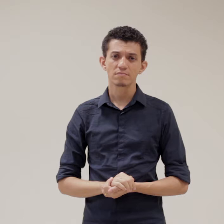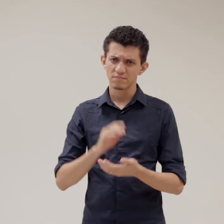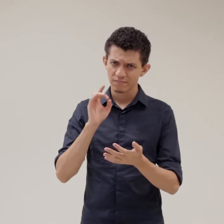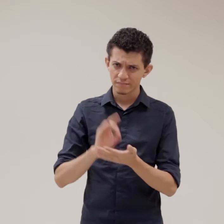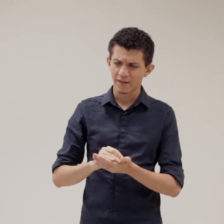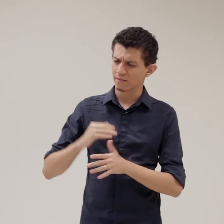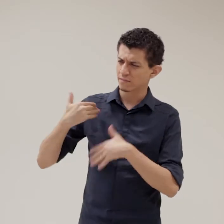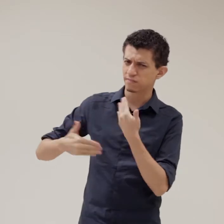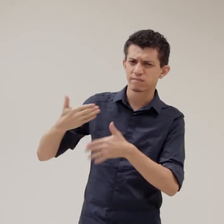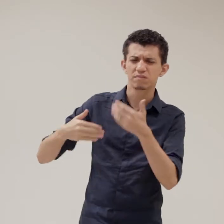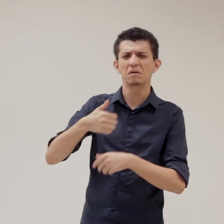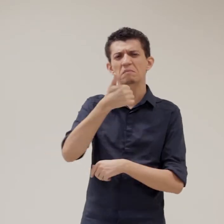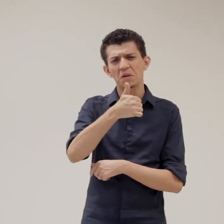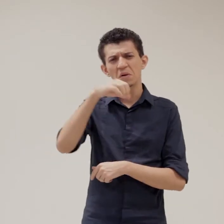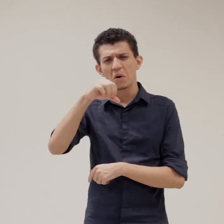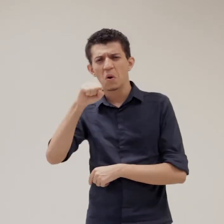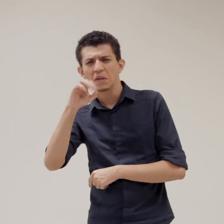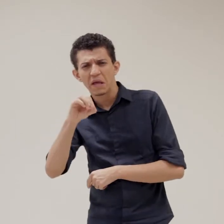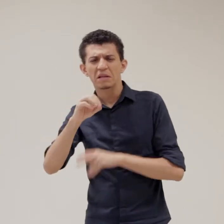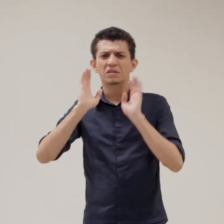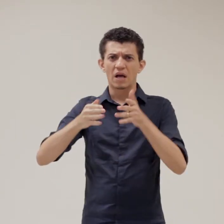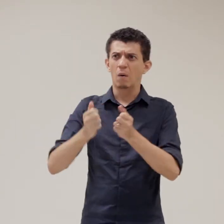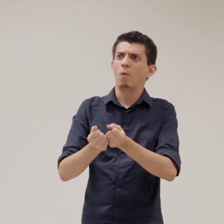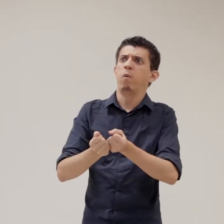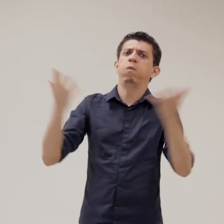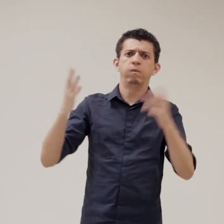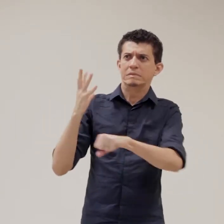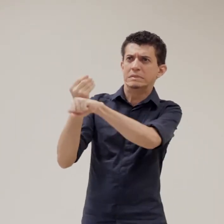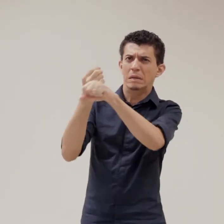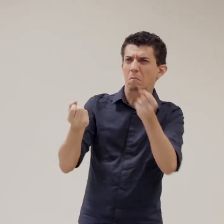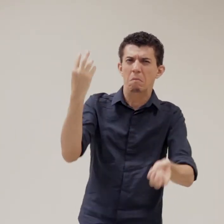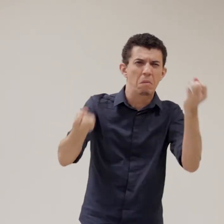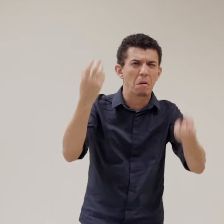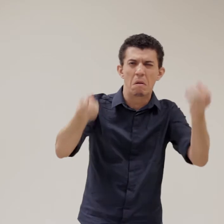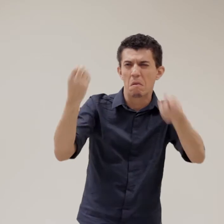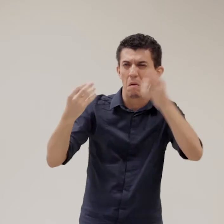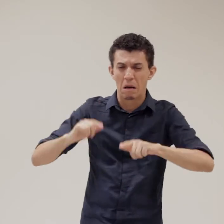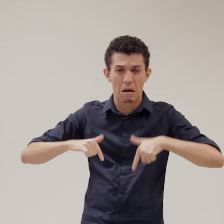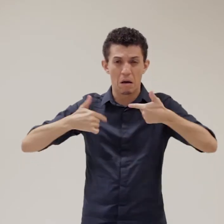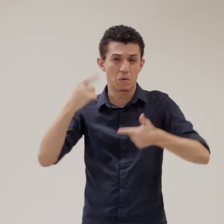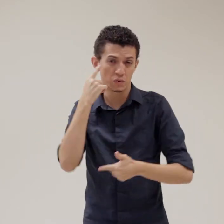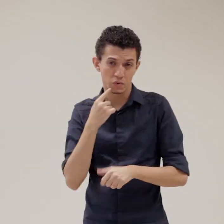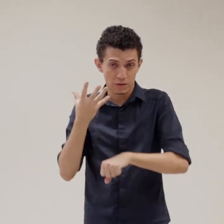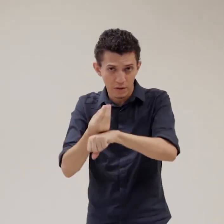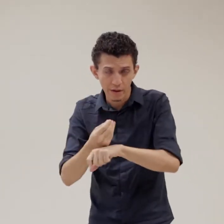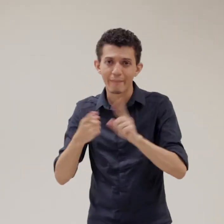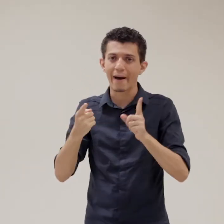certa efervescência nos anos 1980, quando vários grupos se formaram nas igrejas e surgiram ministérios especializados,